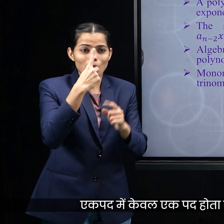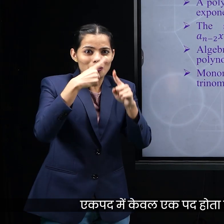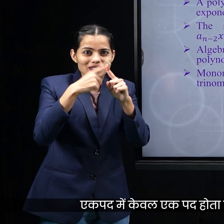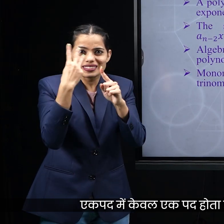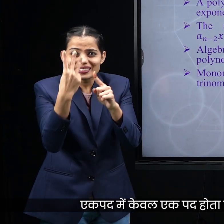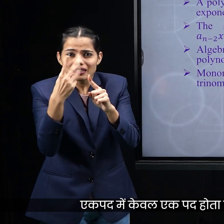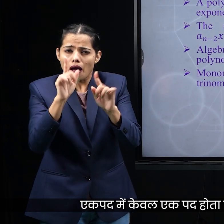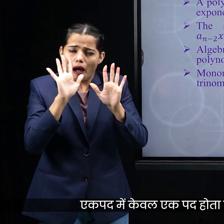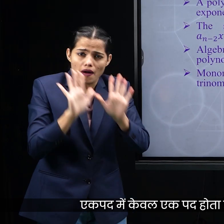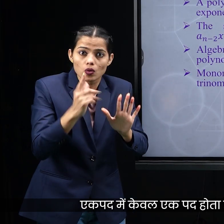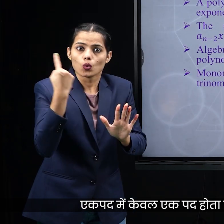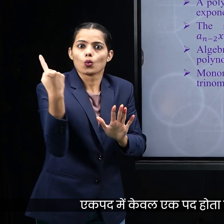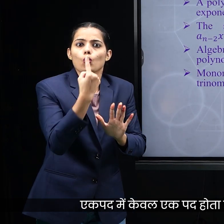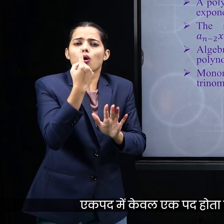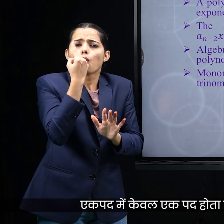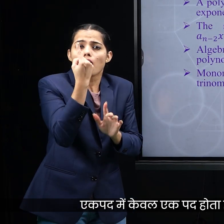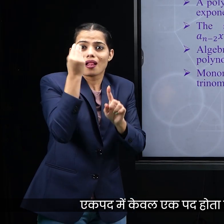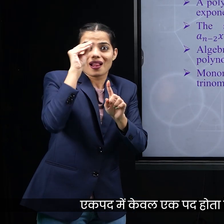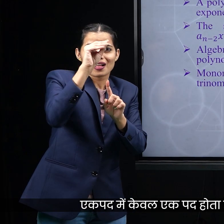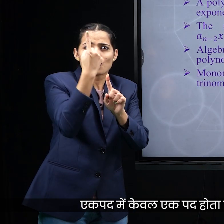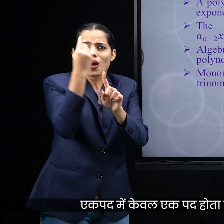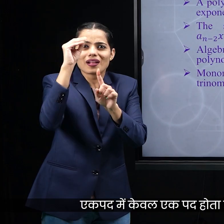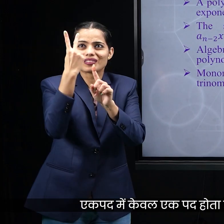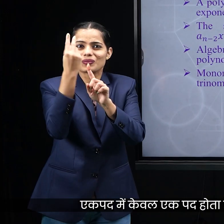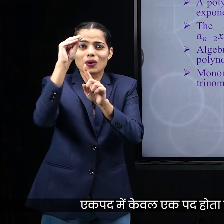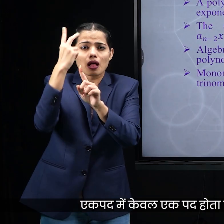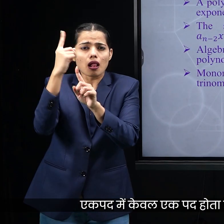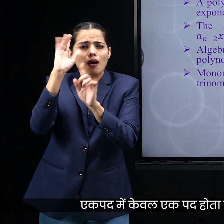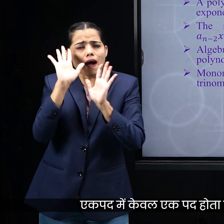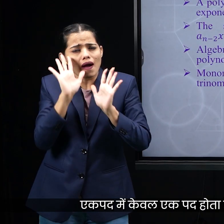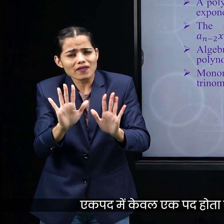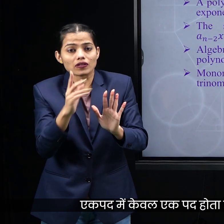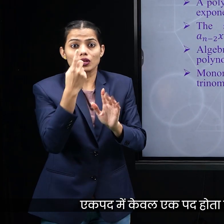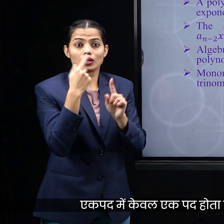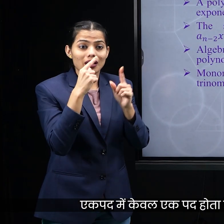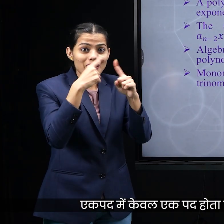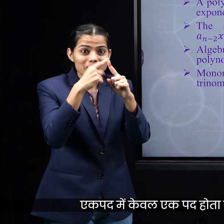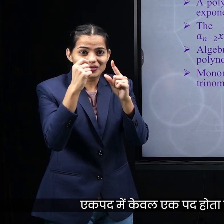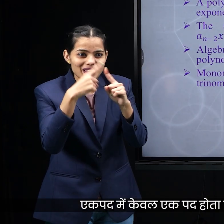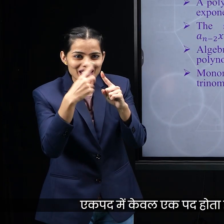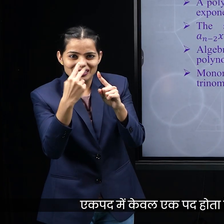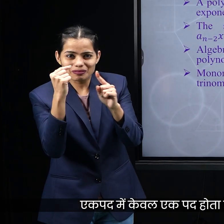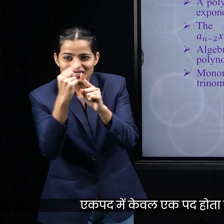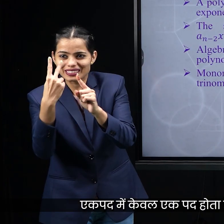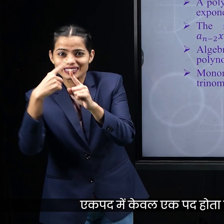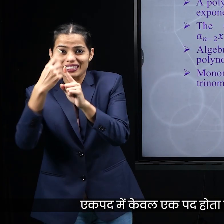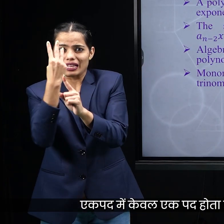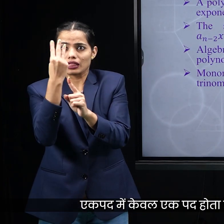पद में केवल एक पद होता है, द्विपद में 2 पद होते हैं और त्रिपद